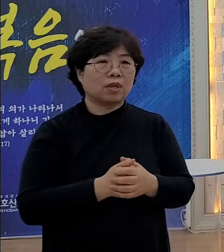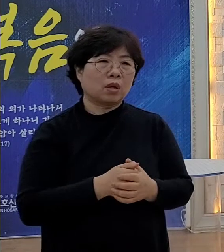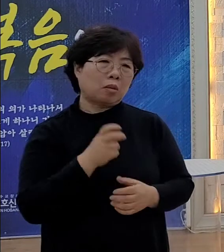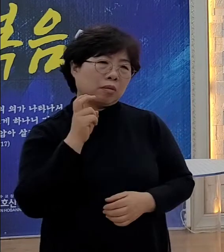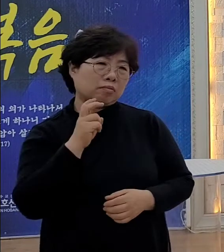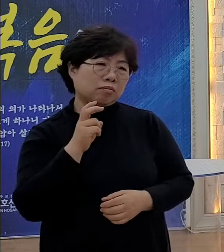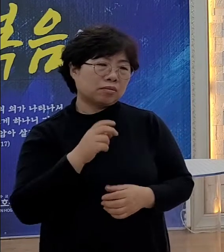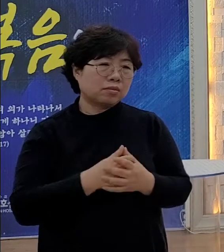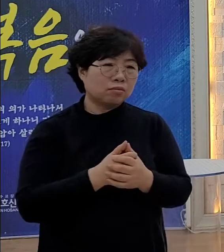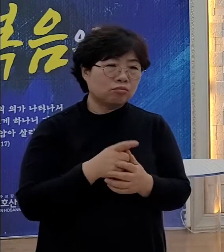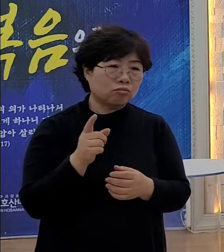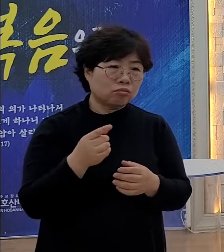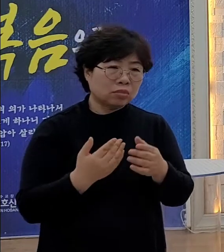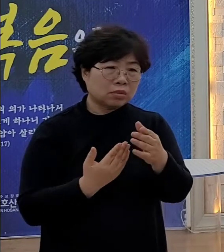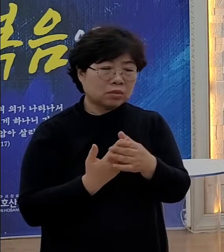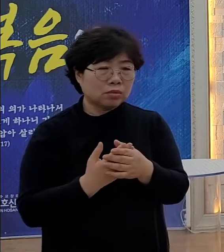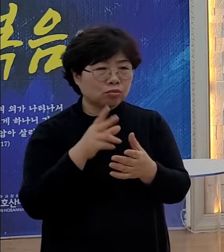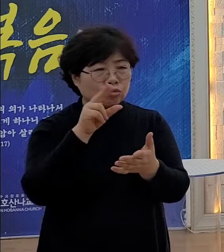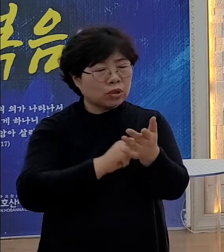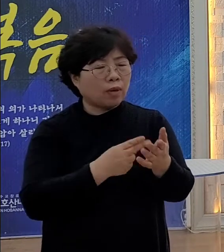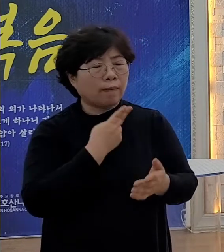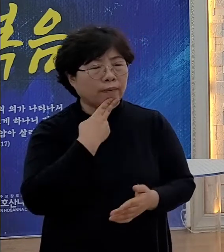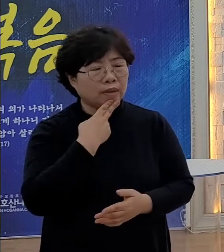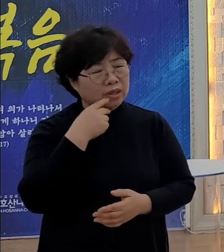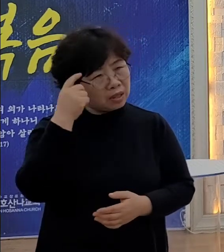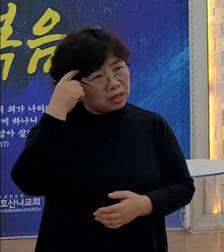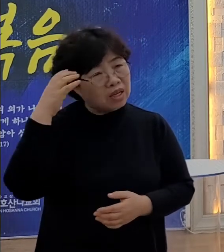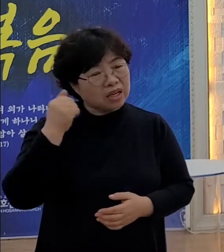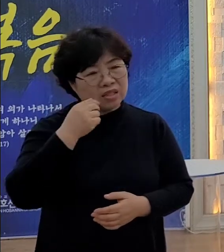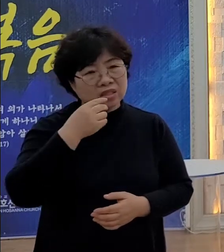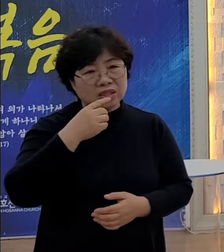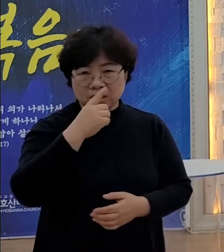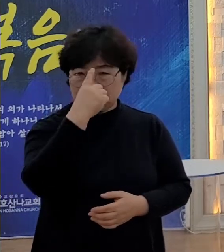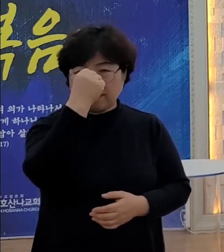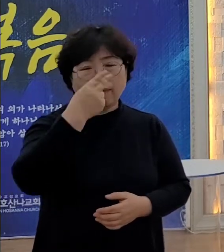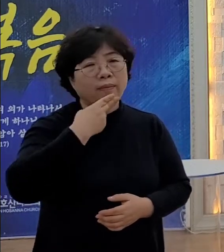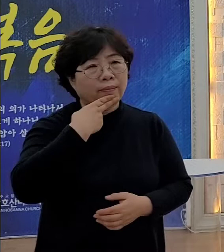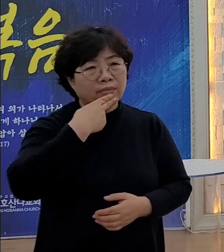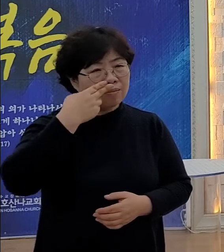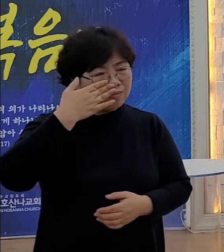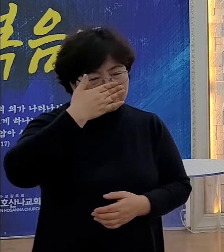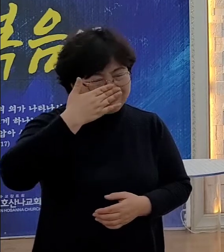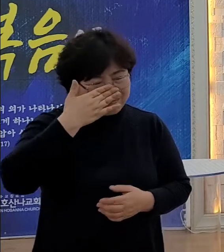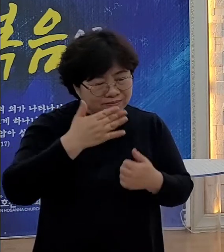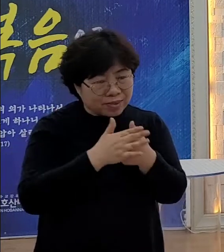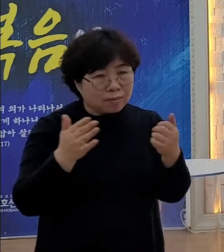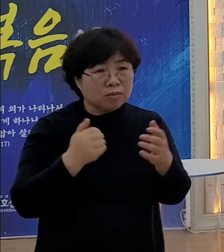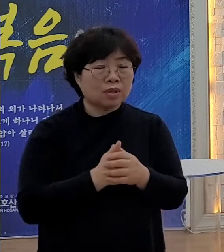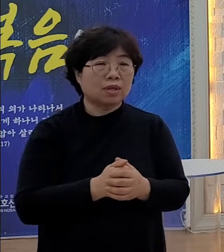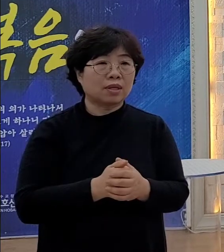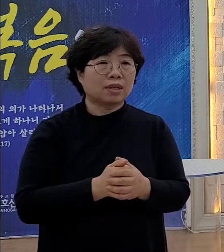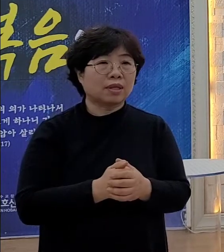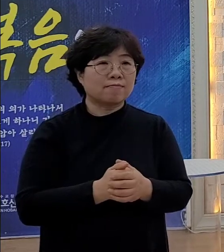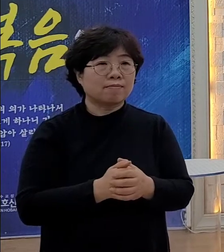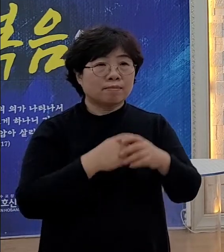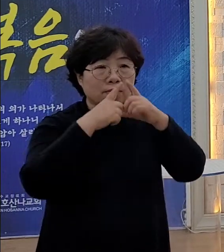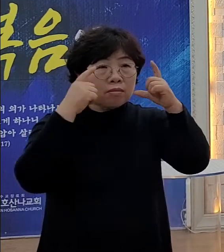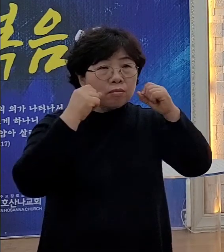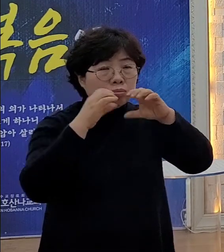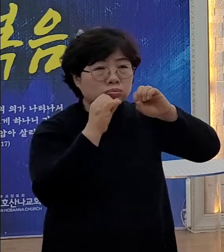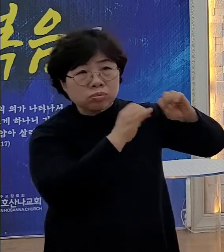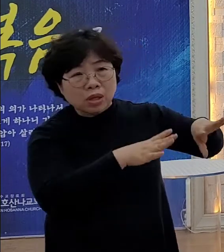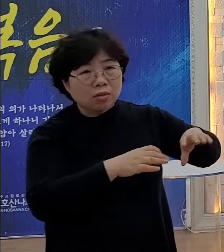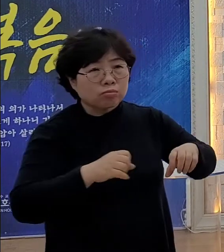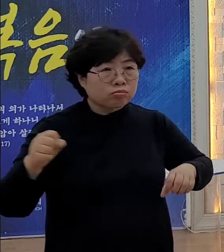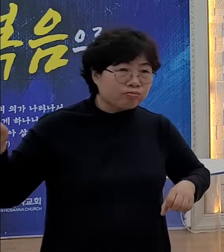있겠나? 생각하는 이 둔감함. 이런 것들 때문에 그냥 심각성을 못 느끼기 때문에 마스크 벗고 그냥